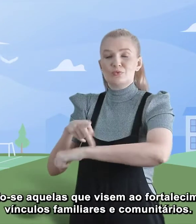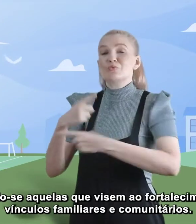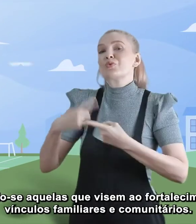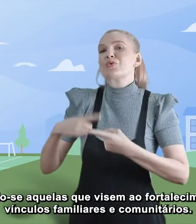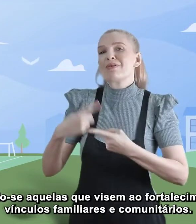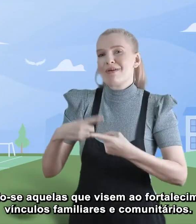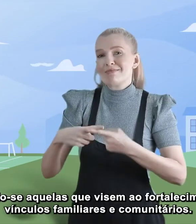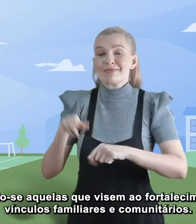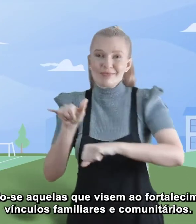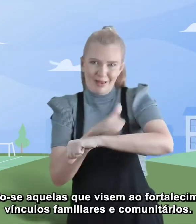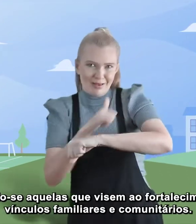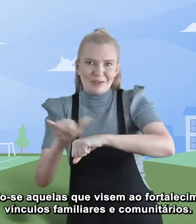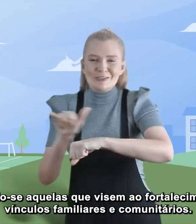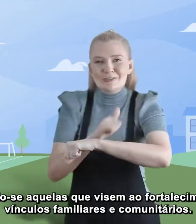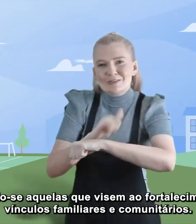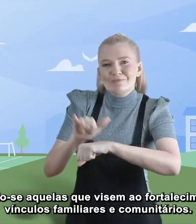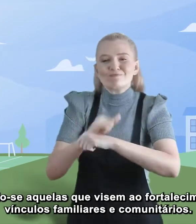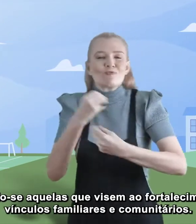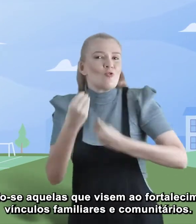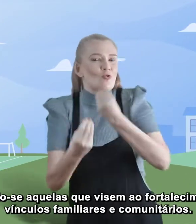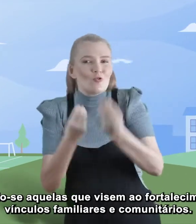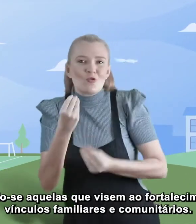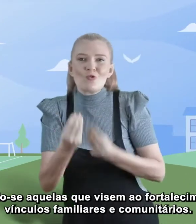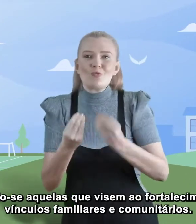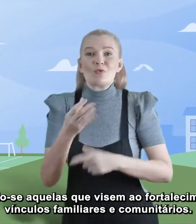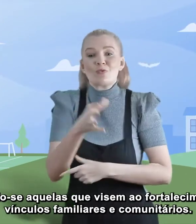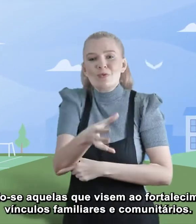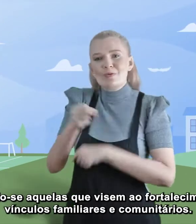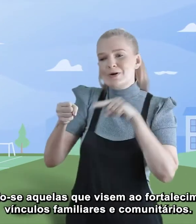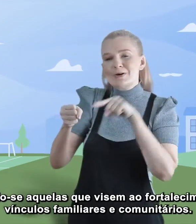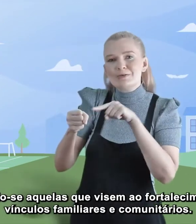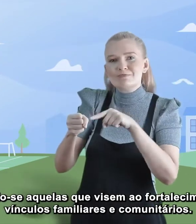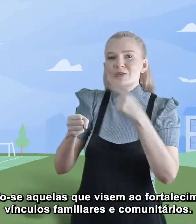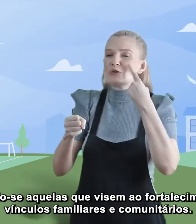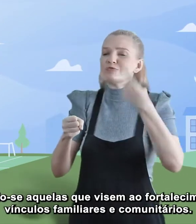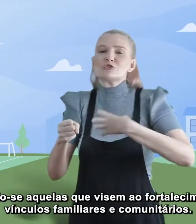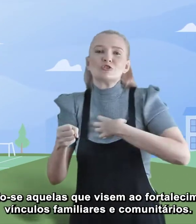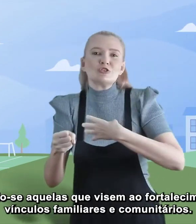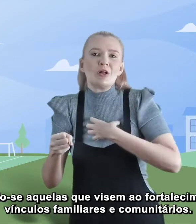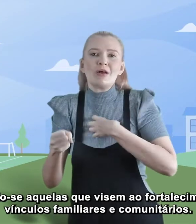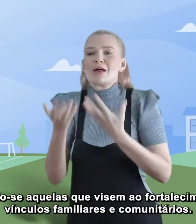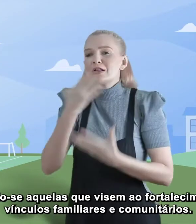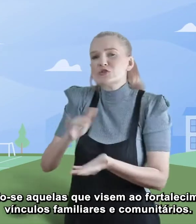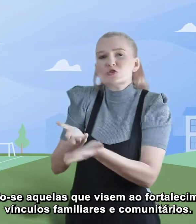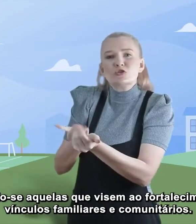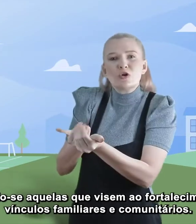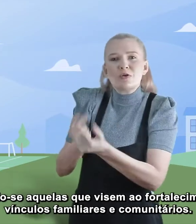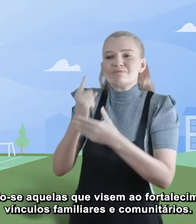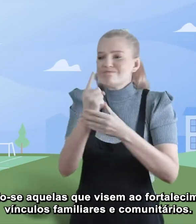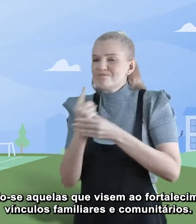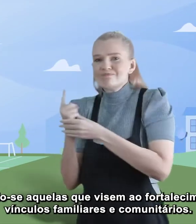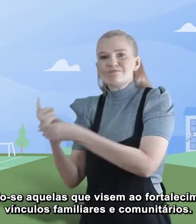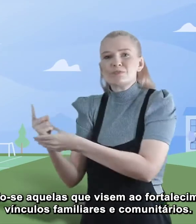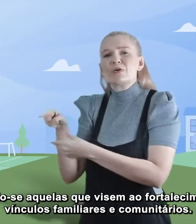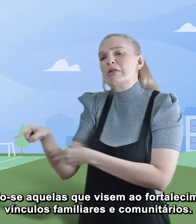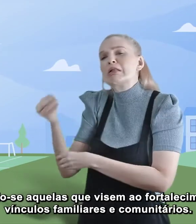preferindo-se aquelas que visem ao fortalecimento dos vínculos familiares e dos vínculos comunitários.